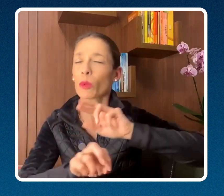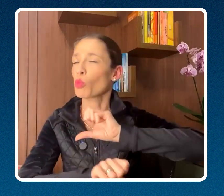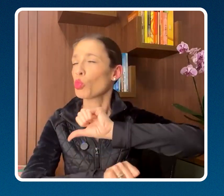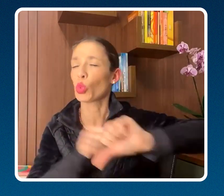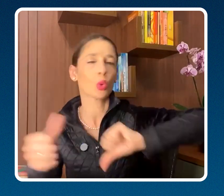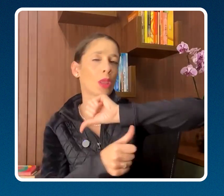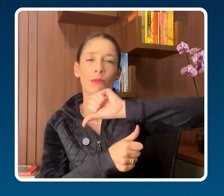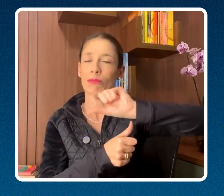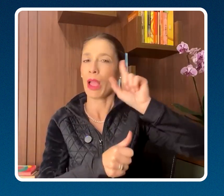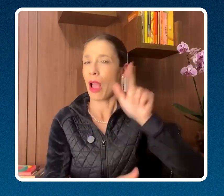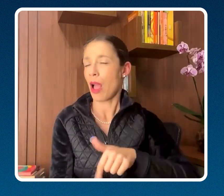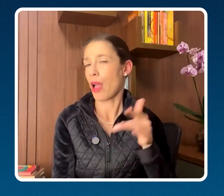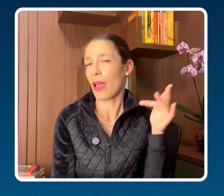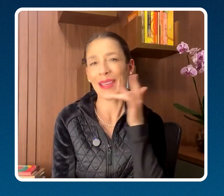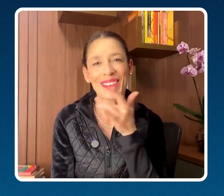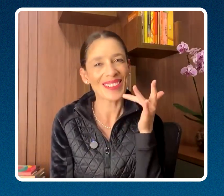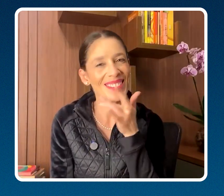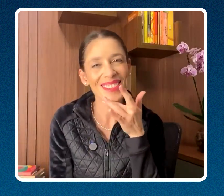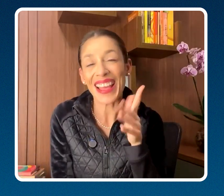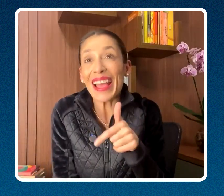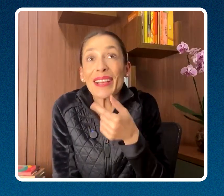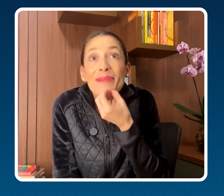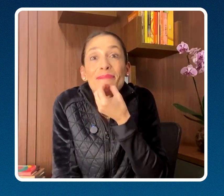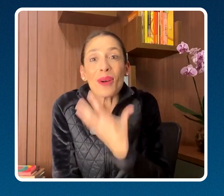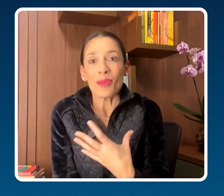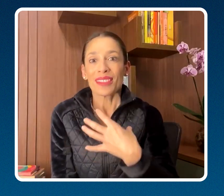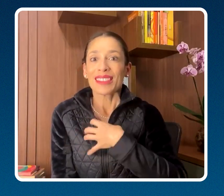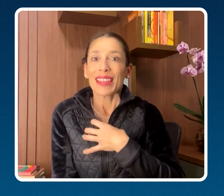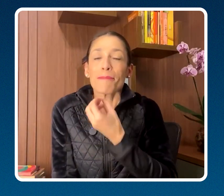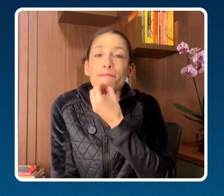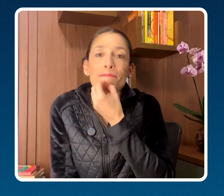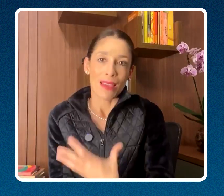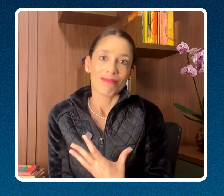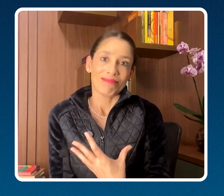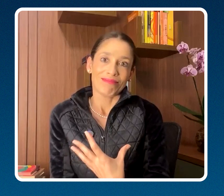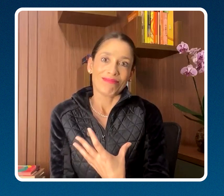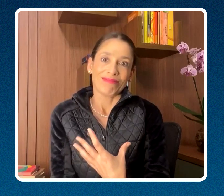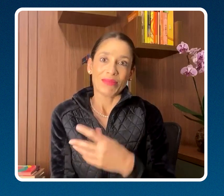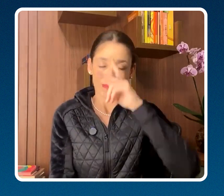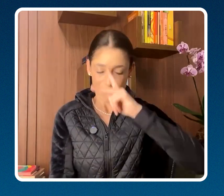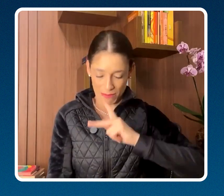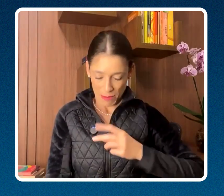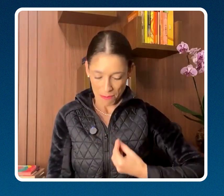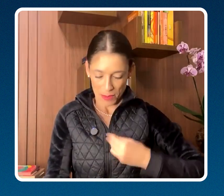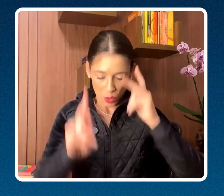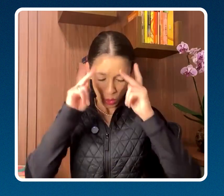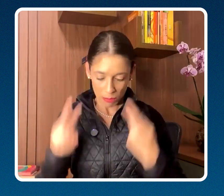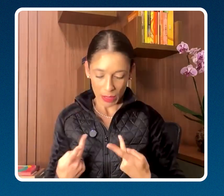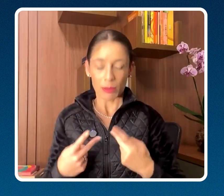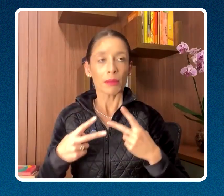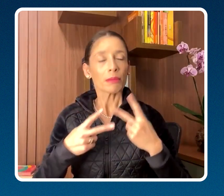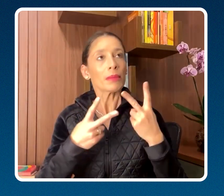É muito gostoso. E é uma coisa boa que você sente bem até com você mesmo. Você como pessoa, como ser humano, você diz,